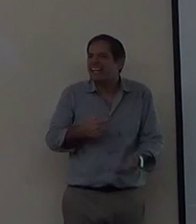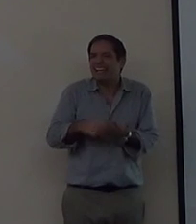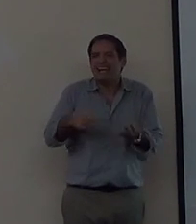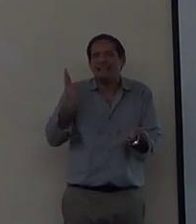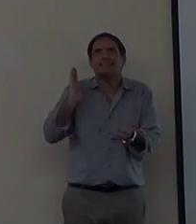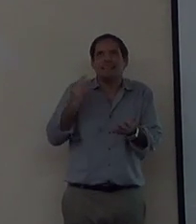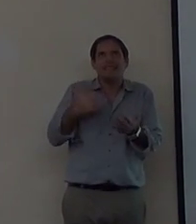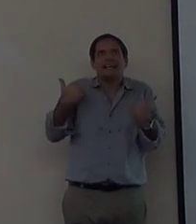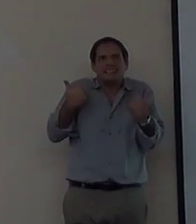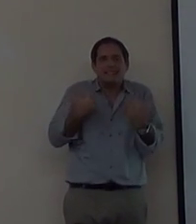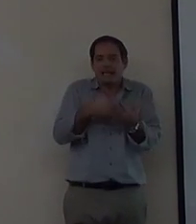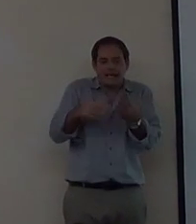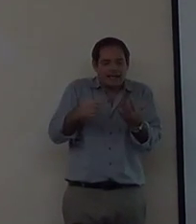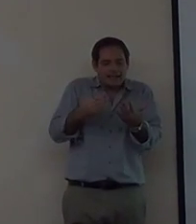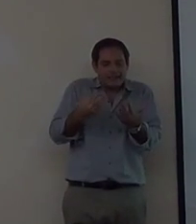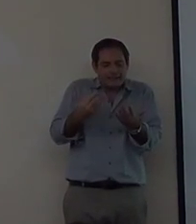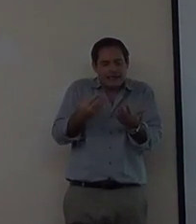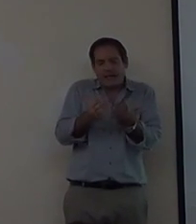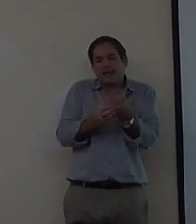David? ¿Qué arte tenía?